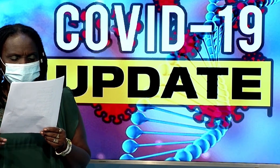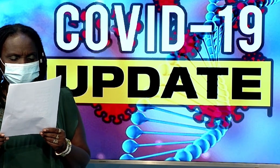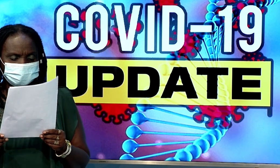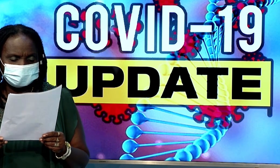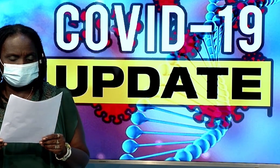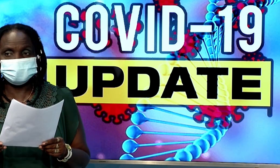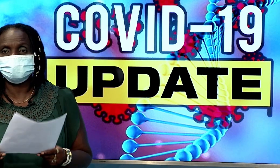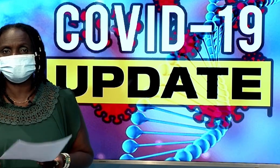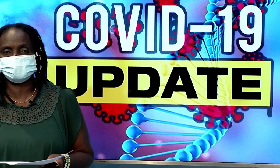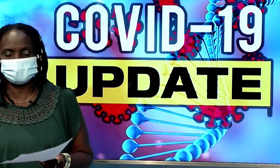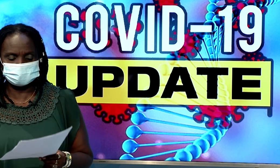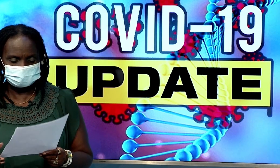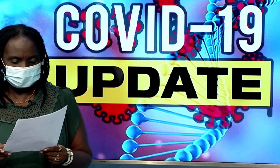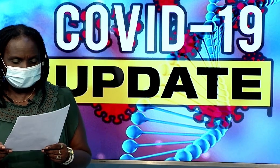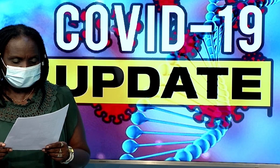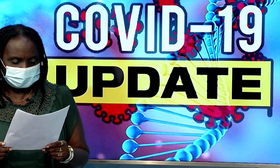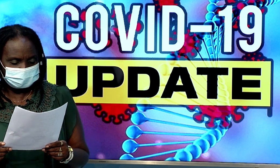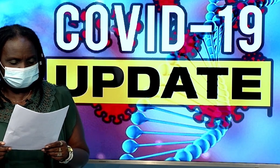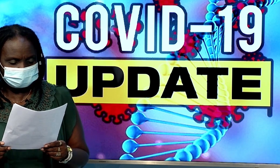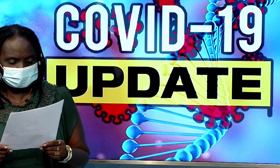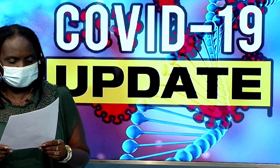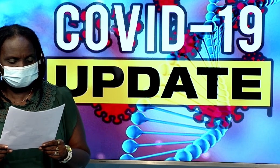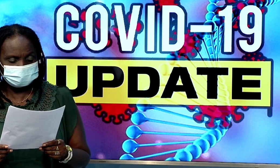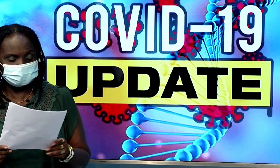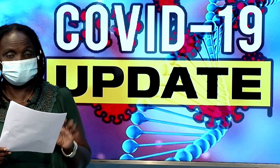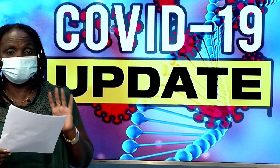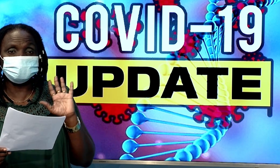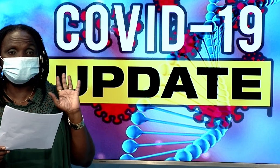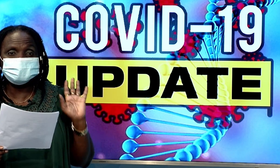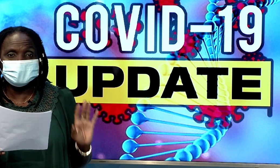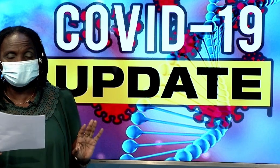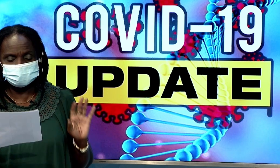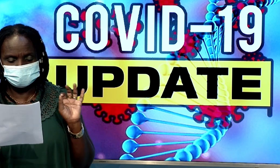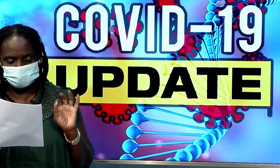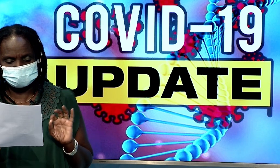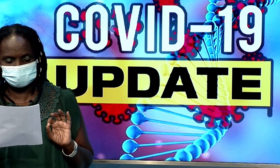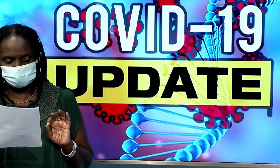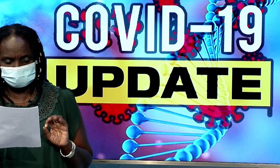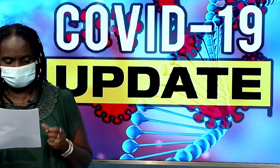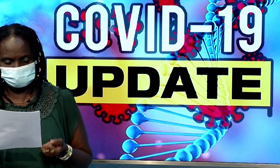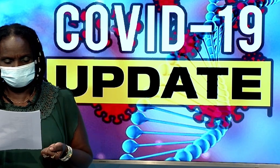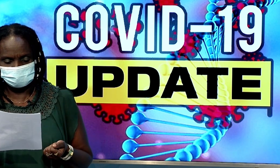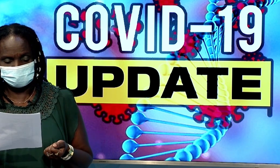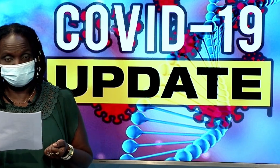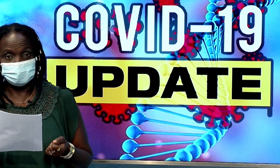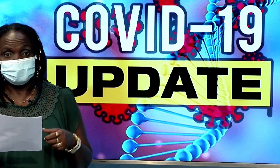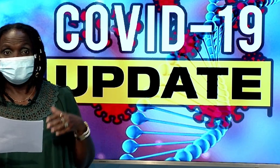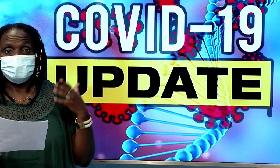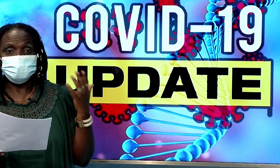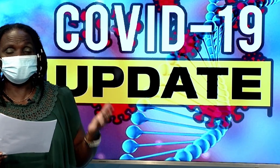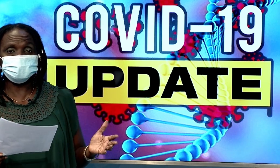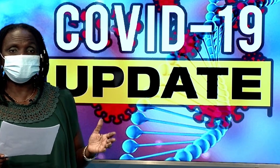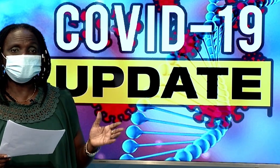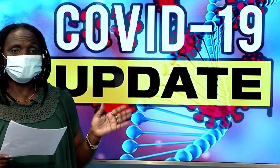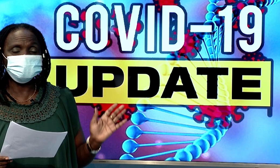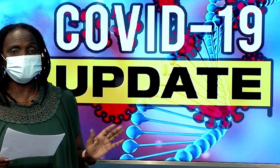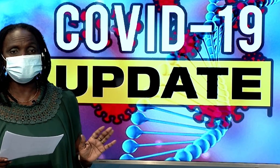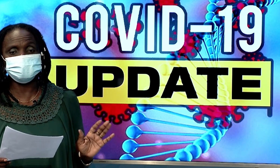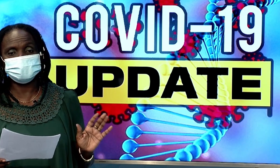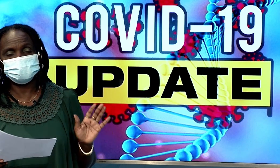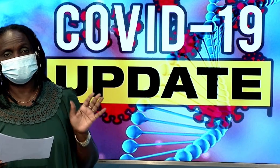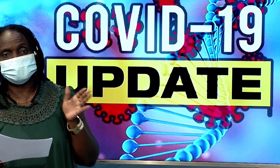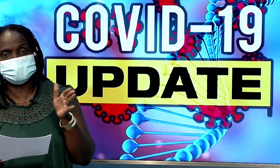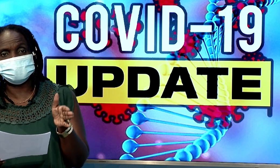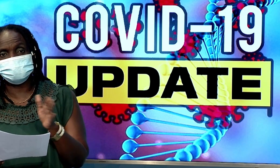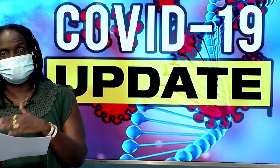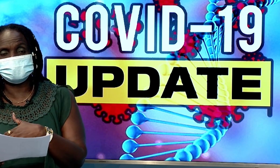team heeft de maatregelen verscherpt in het kader van de totale lockdown in Suriname. U weet dat eerst was